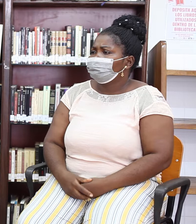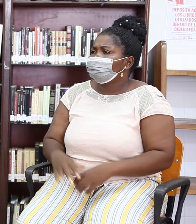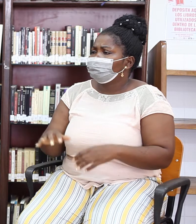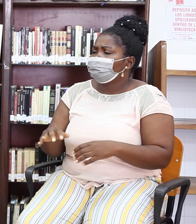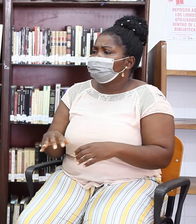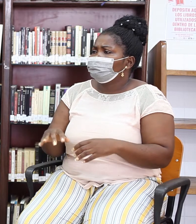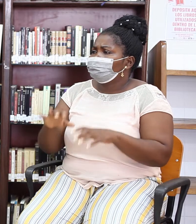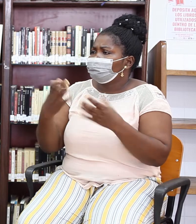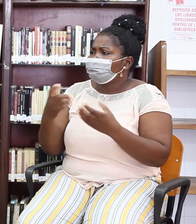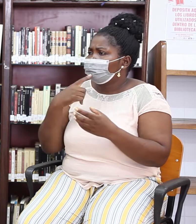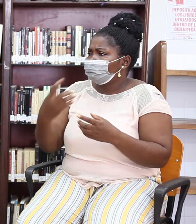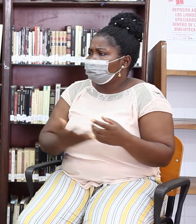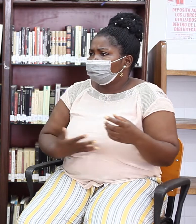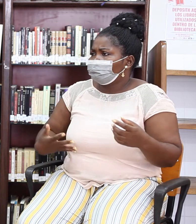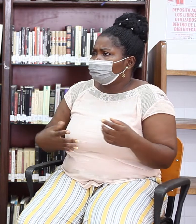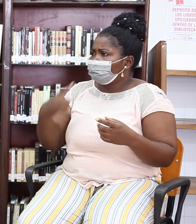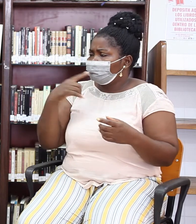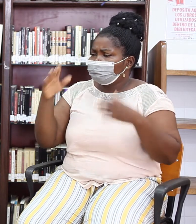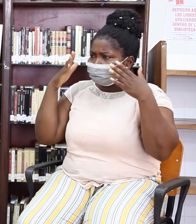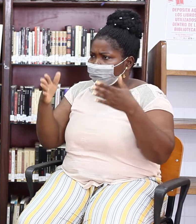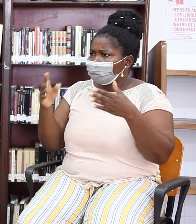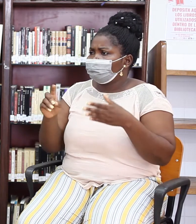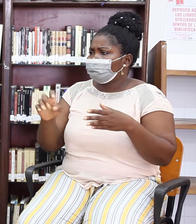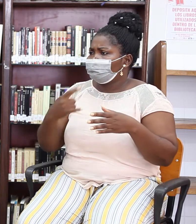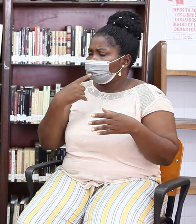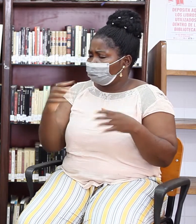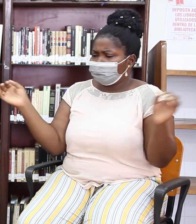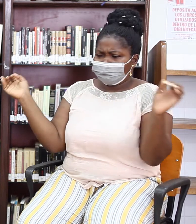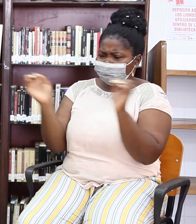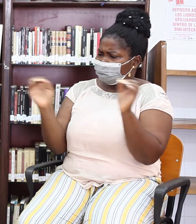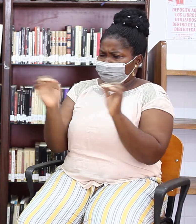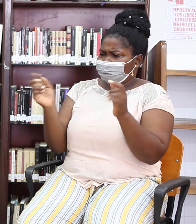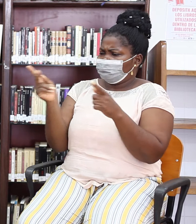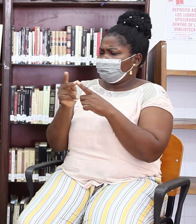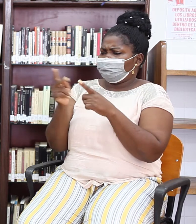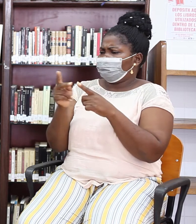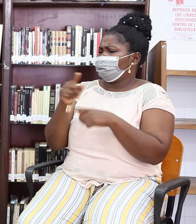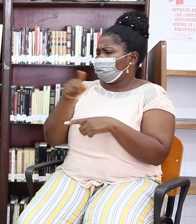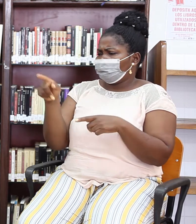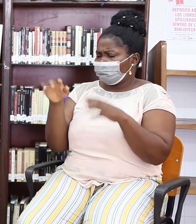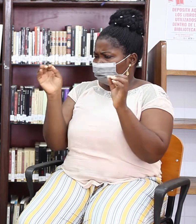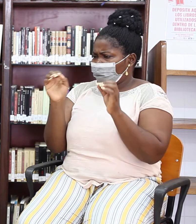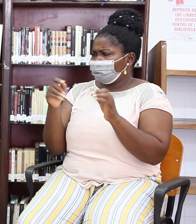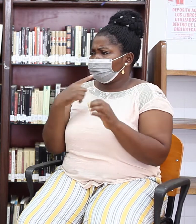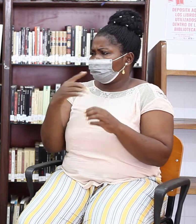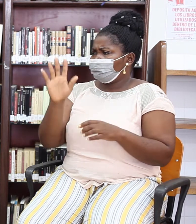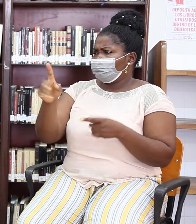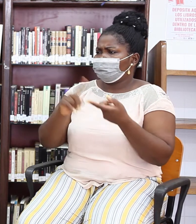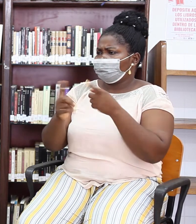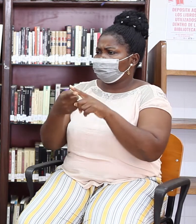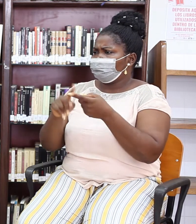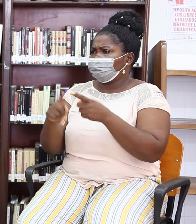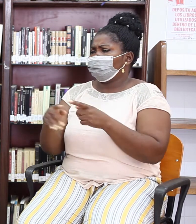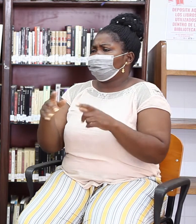Como era una mujer muy prudente, la favorita no dijo ni una palabra a nadie, salvo a su amiga